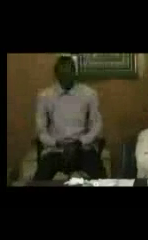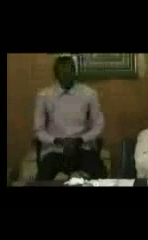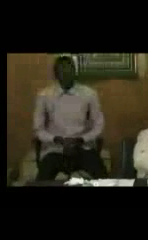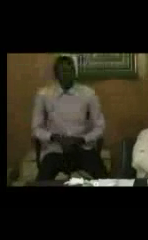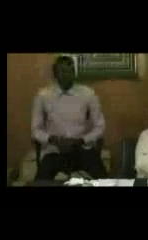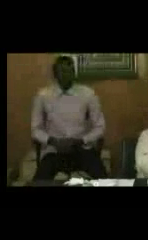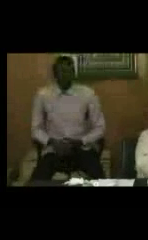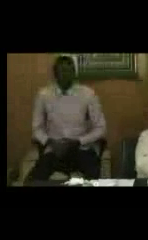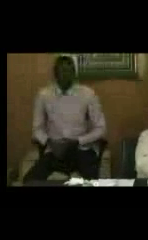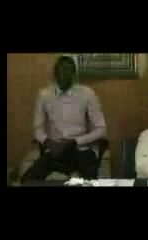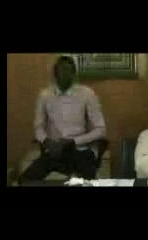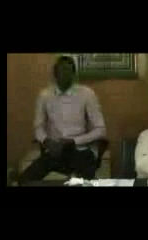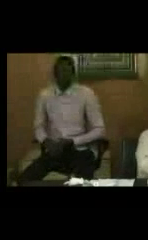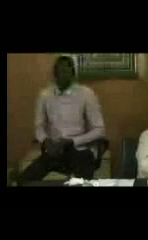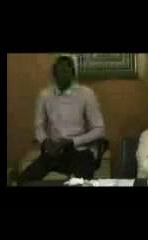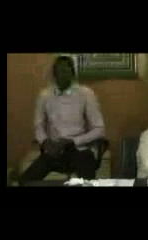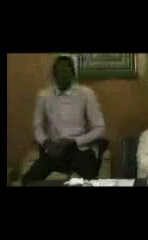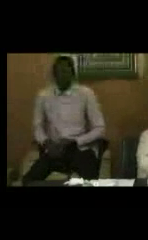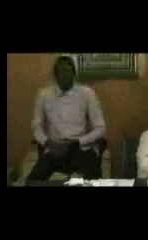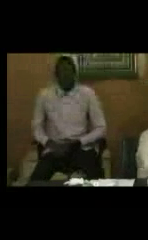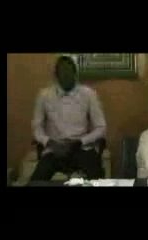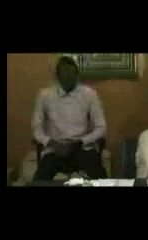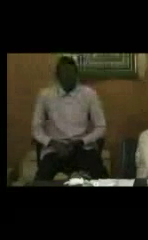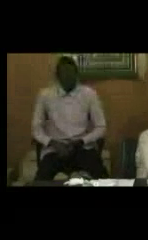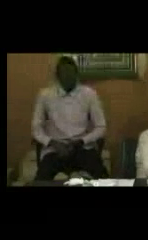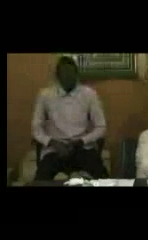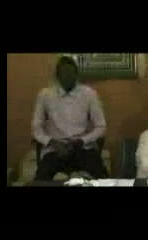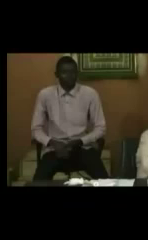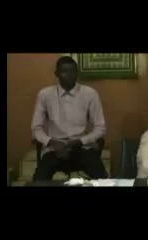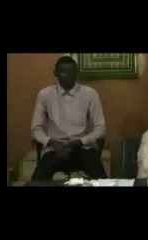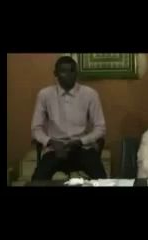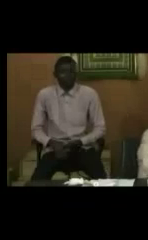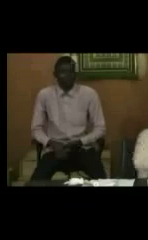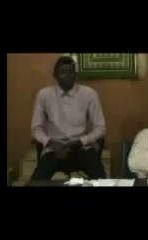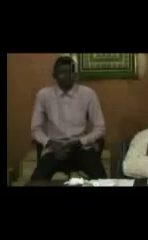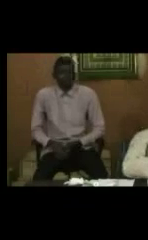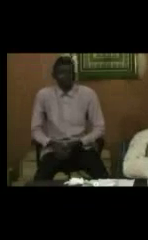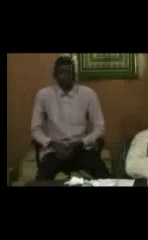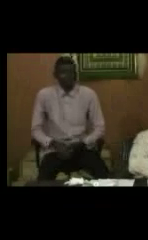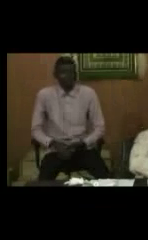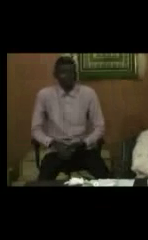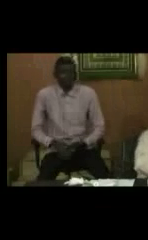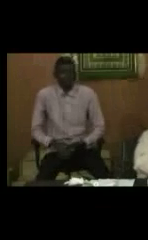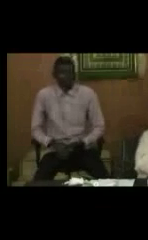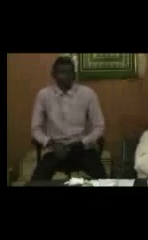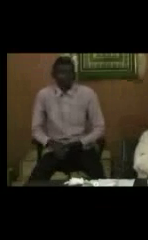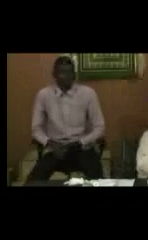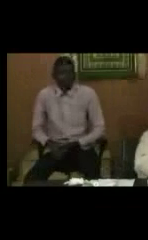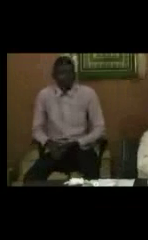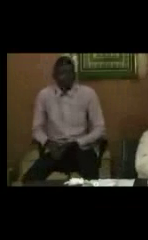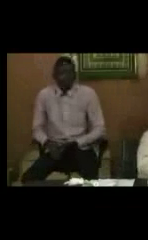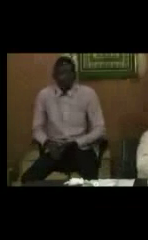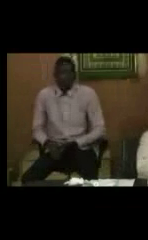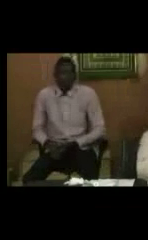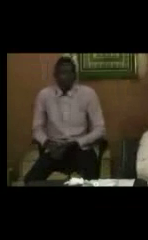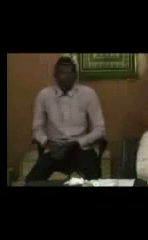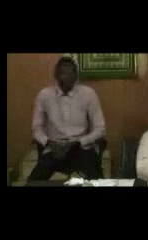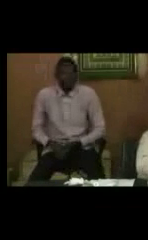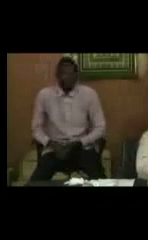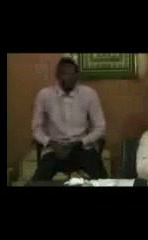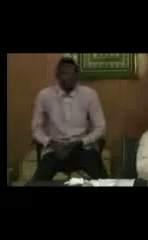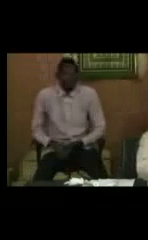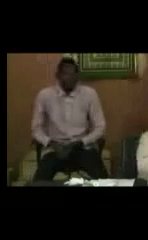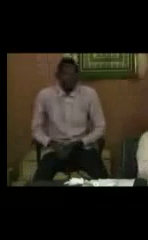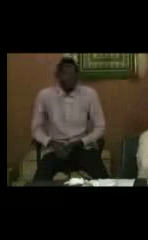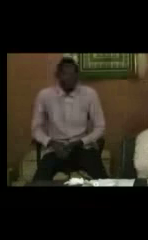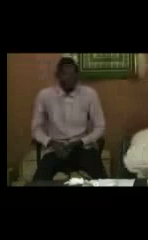latodo saabe egbawa ati won on lo fese rinle eyi ti won wa fi ti sodo odisi olohun yen